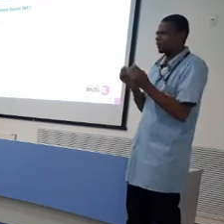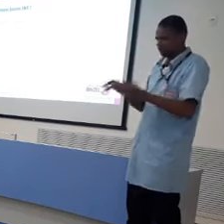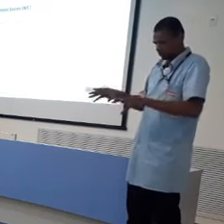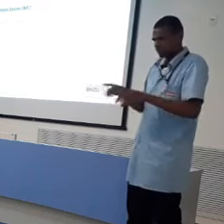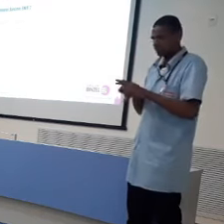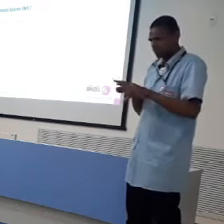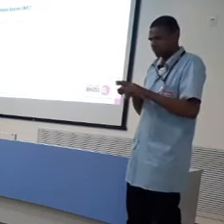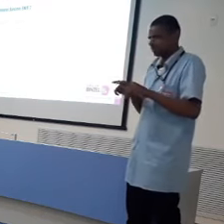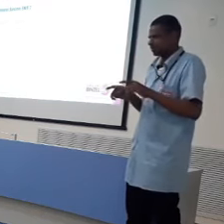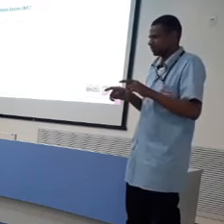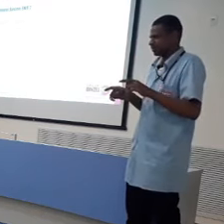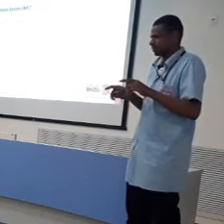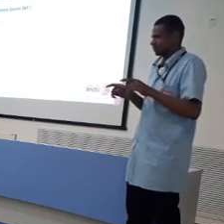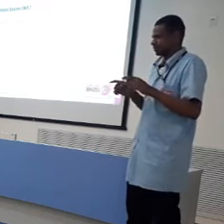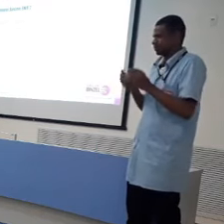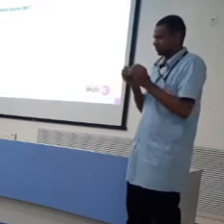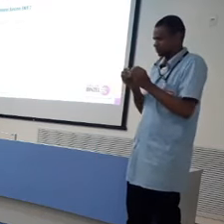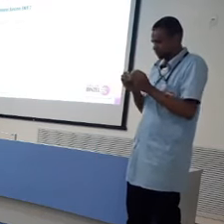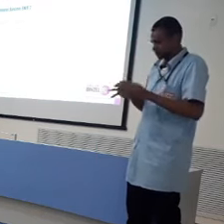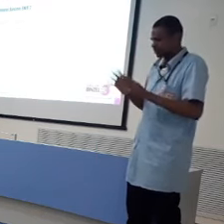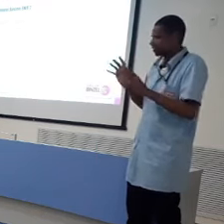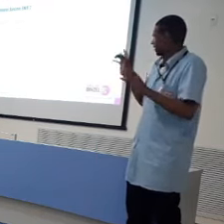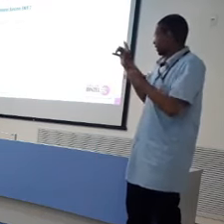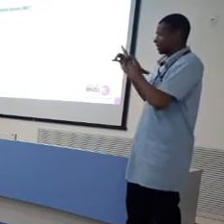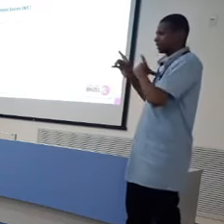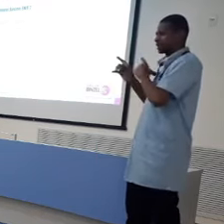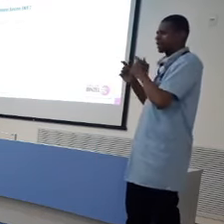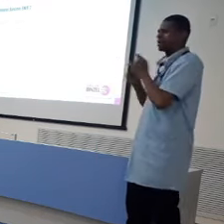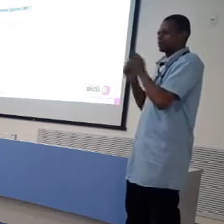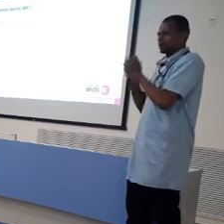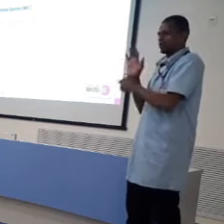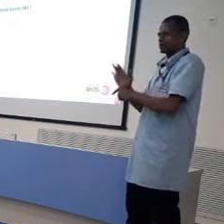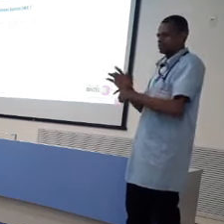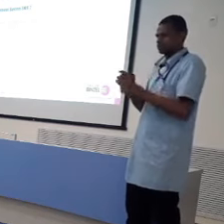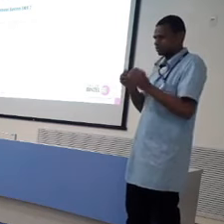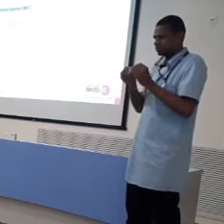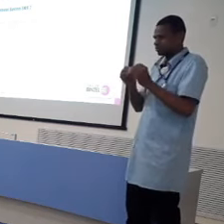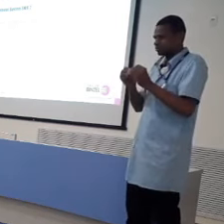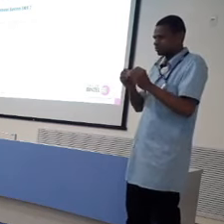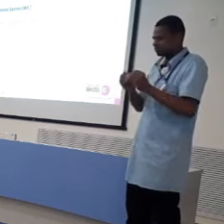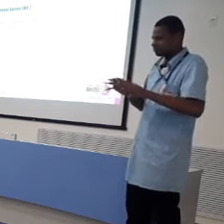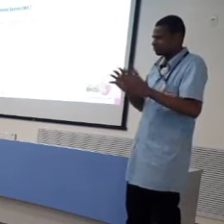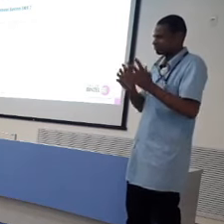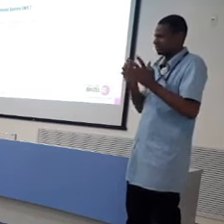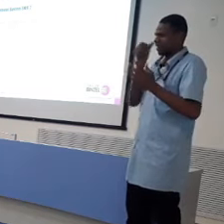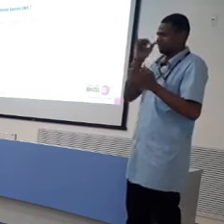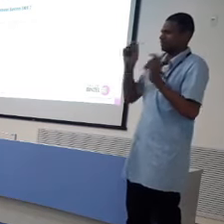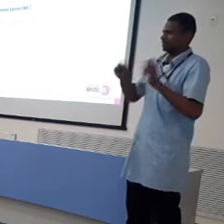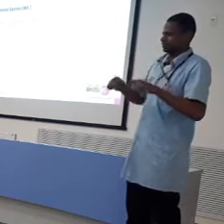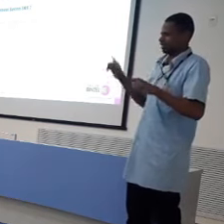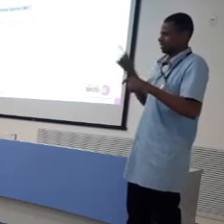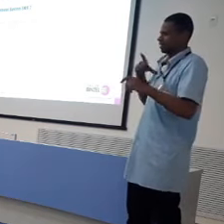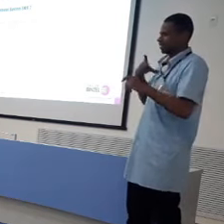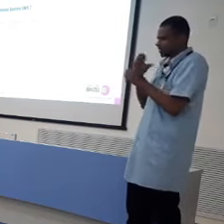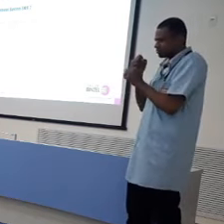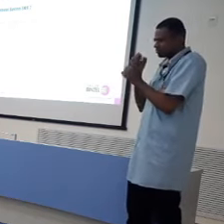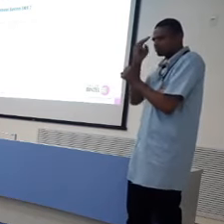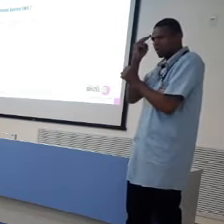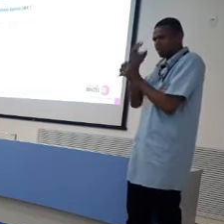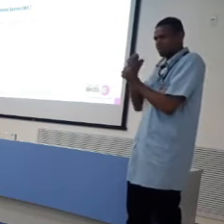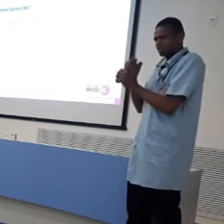pico, ele dá, como eu posso dizer, um desgaste necessário, um consumo alto do